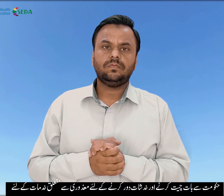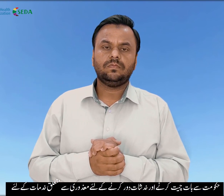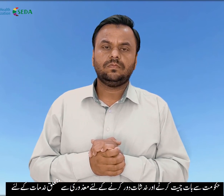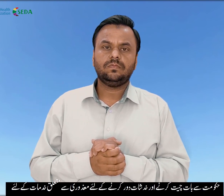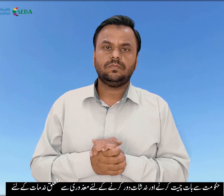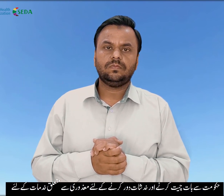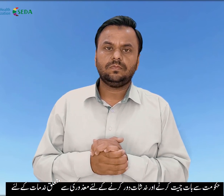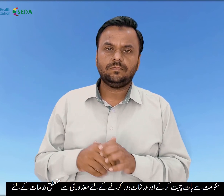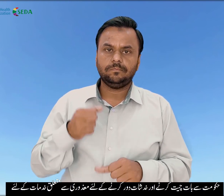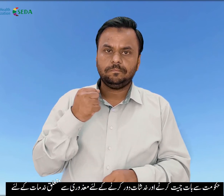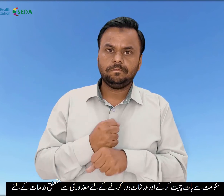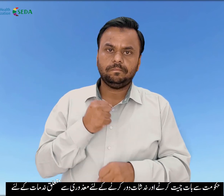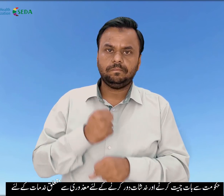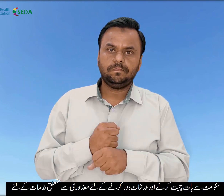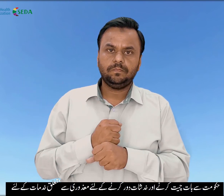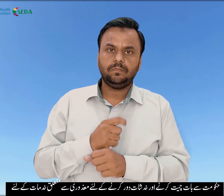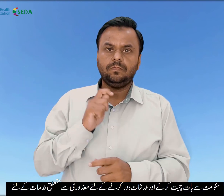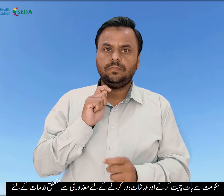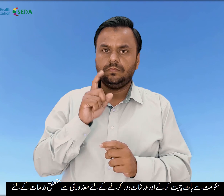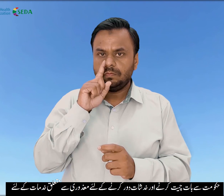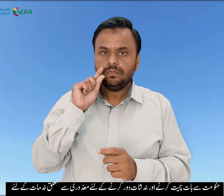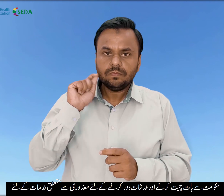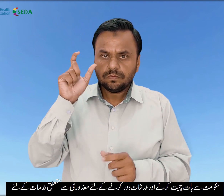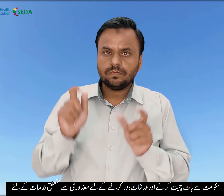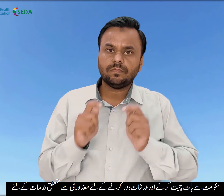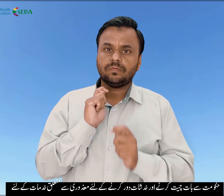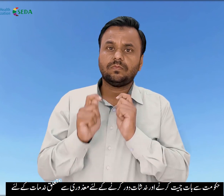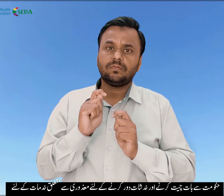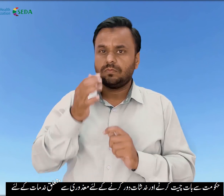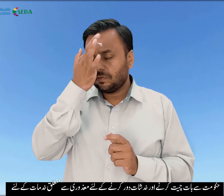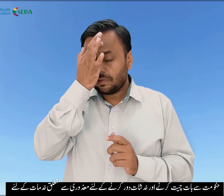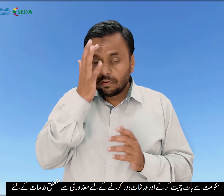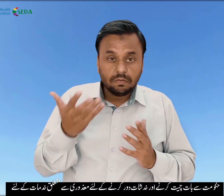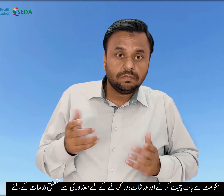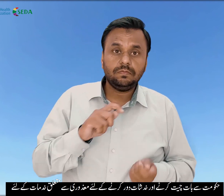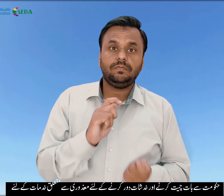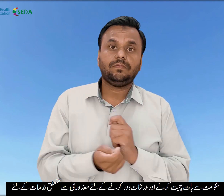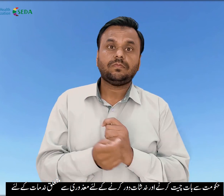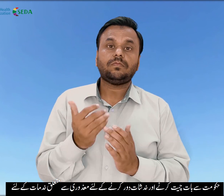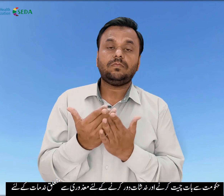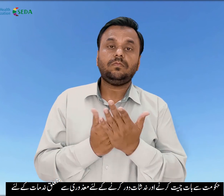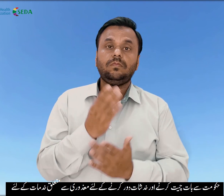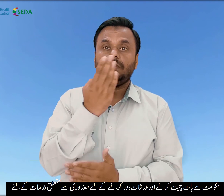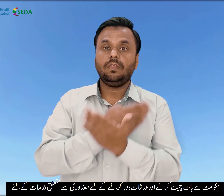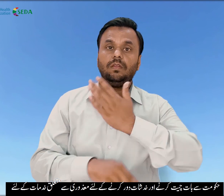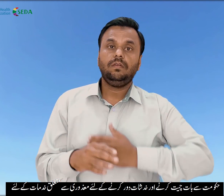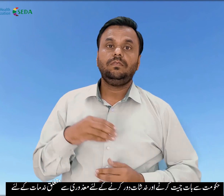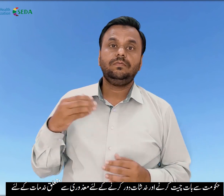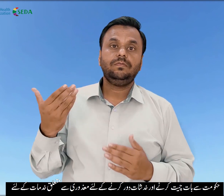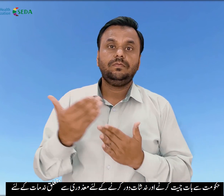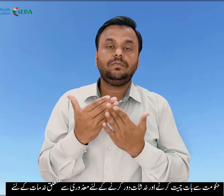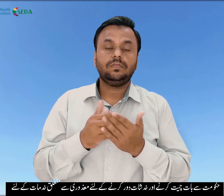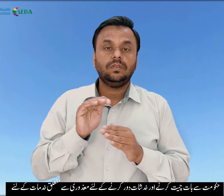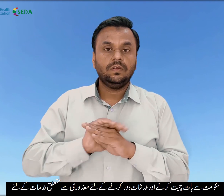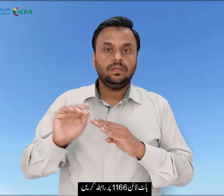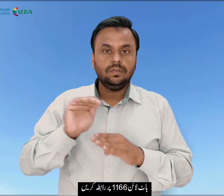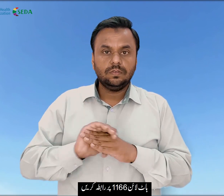حکومت سے بات چیت کرنے والوں اور خدشات دور کرنے کے لیے معذوری سے متعلق خدمات کے لیے ہاٹ